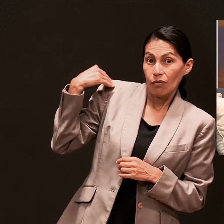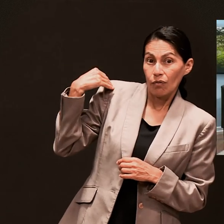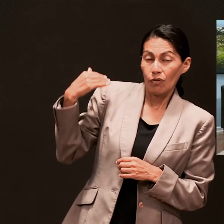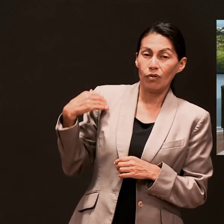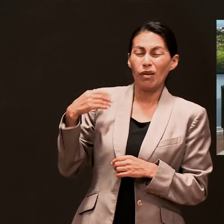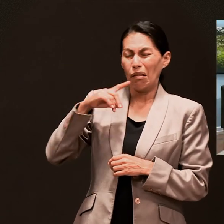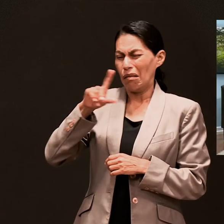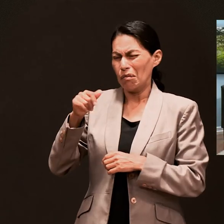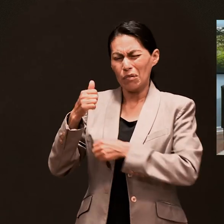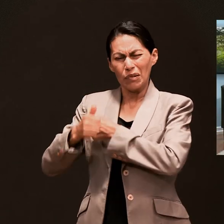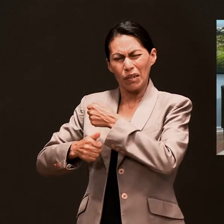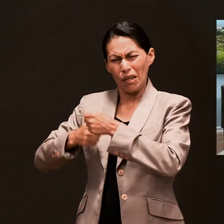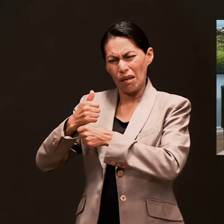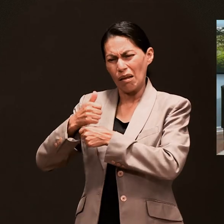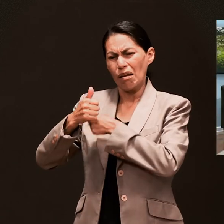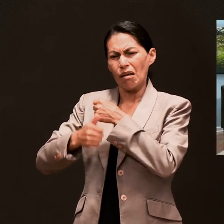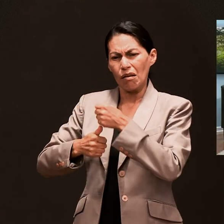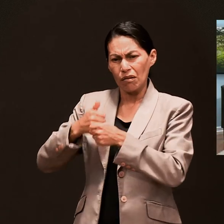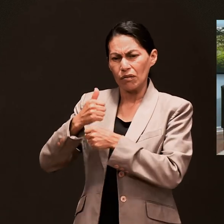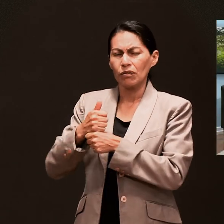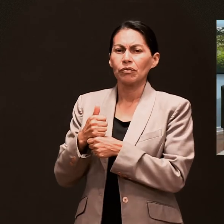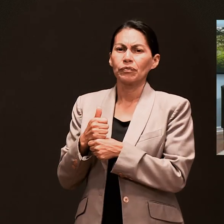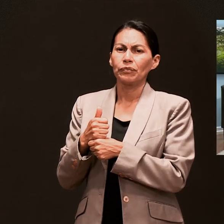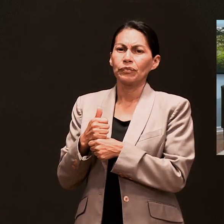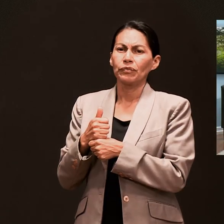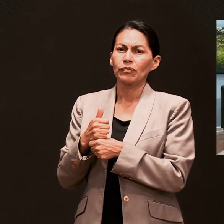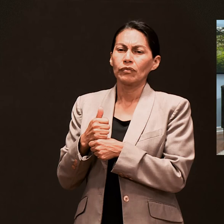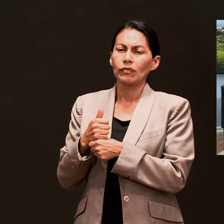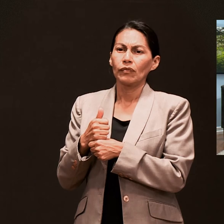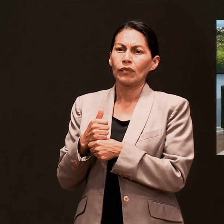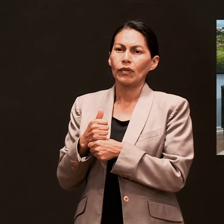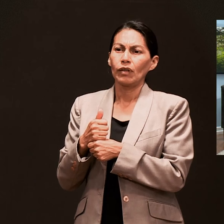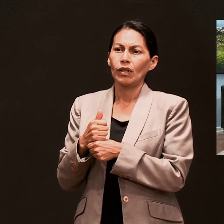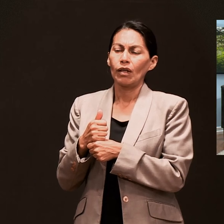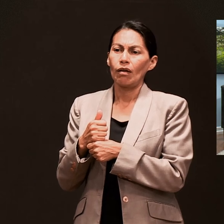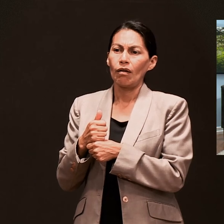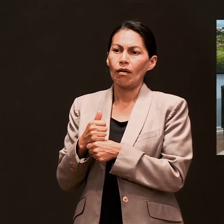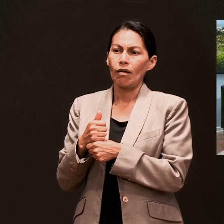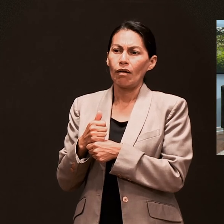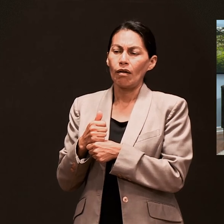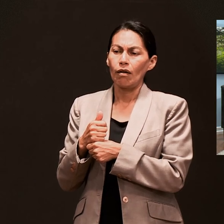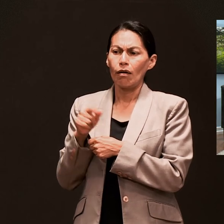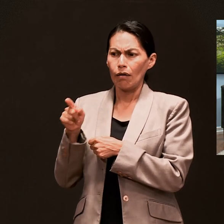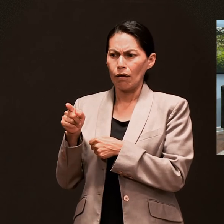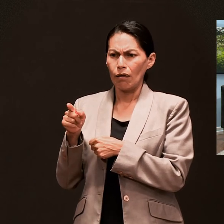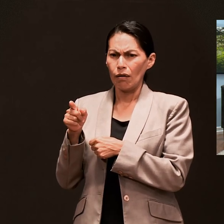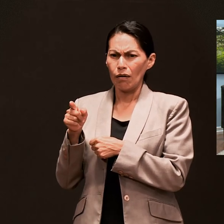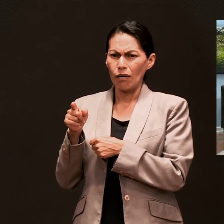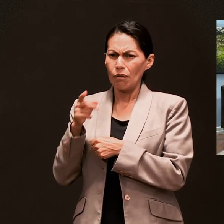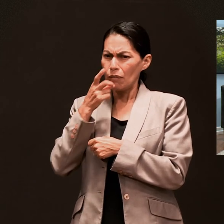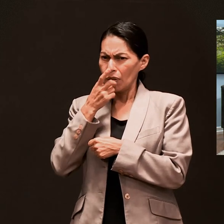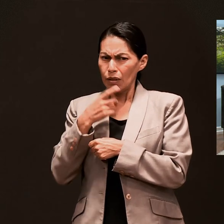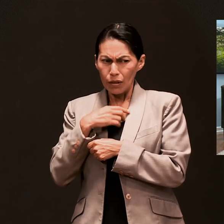no pero le digo pasaron años no y y ella me dice Sí claro que sí prima